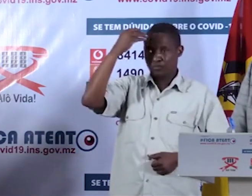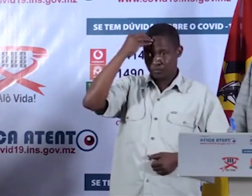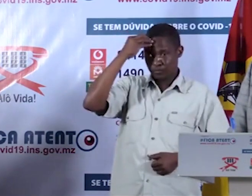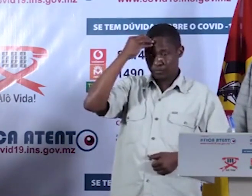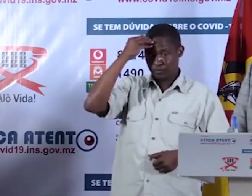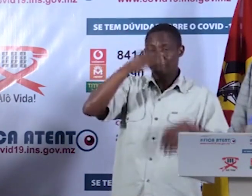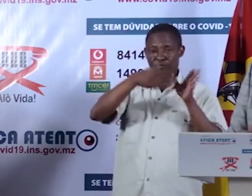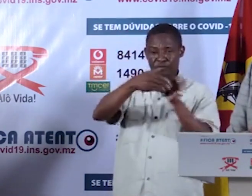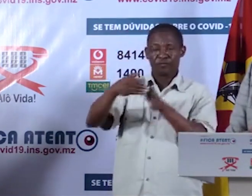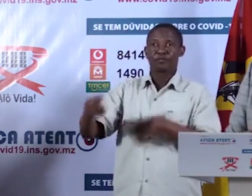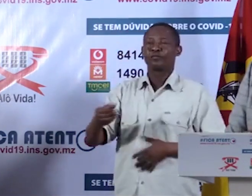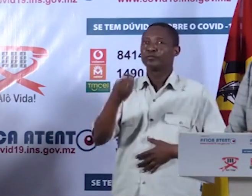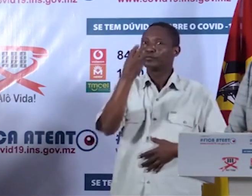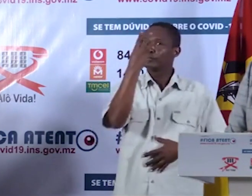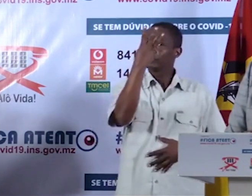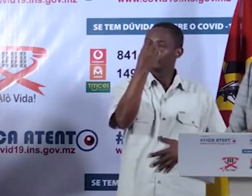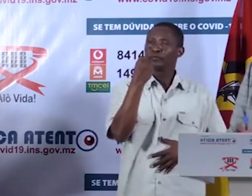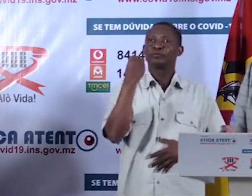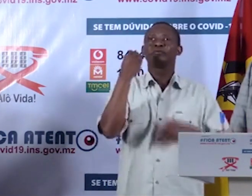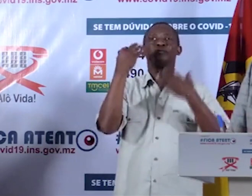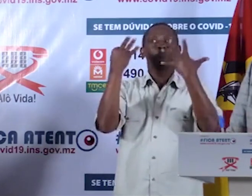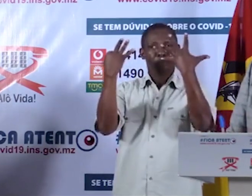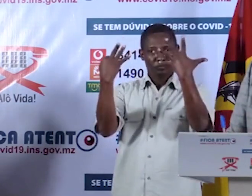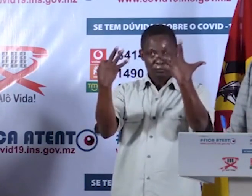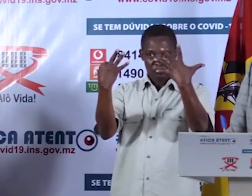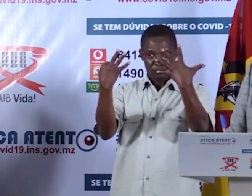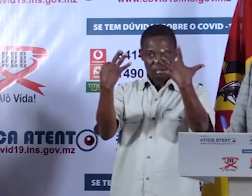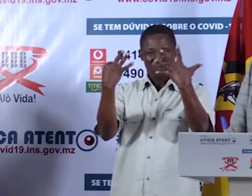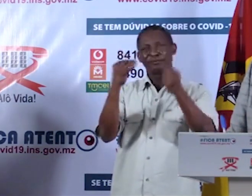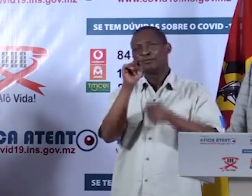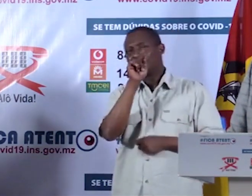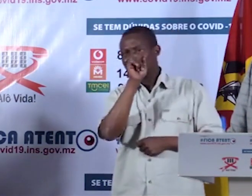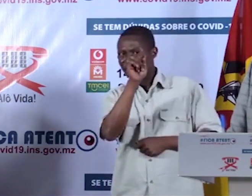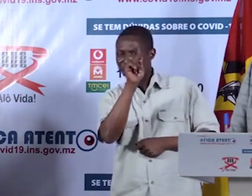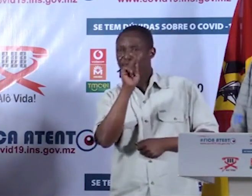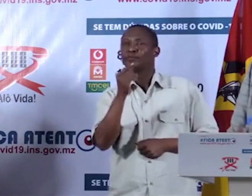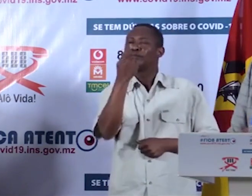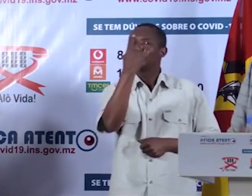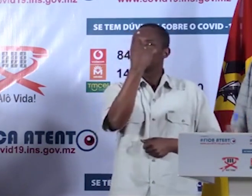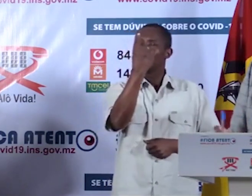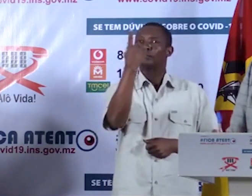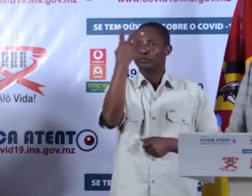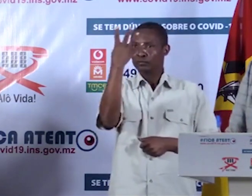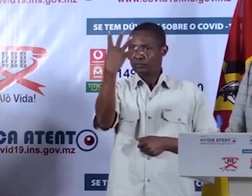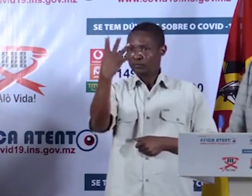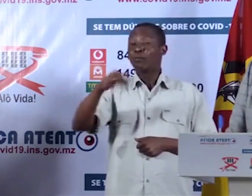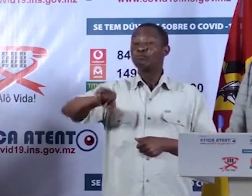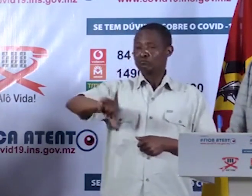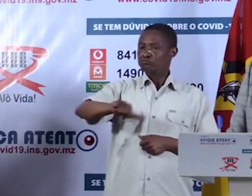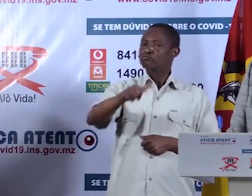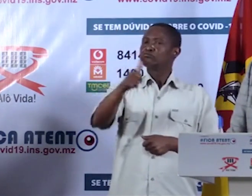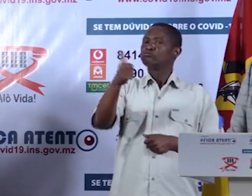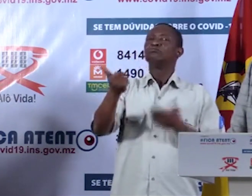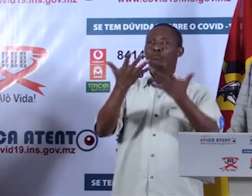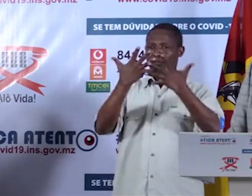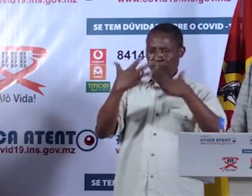38 casos positivos diagnosticados, dos quais 14 estão recuperados, e assim a